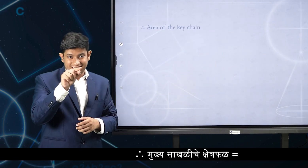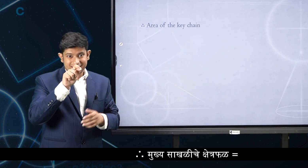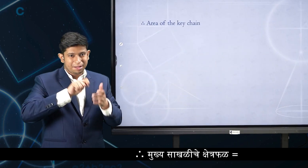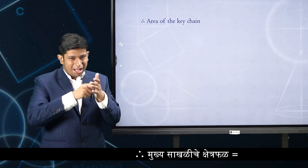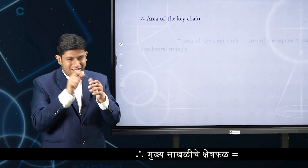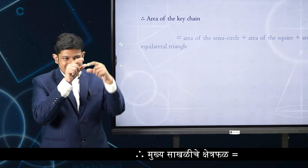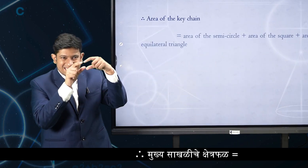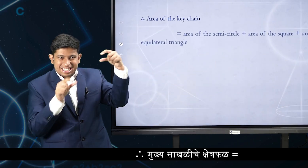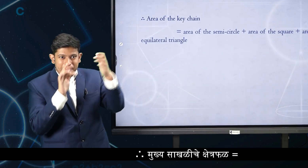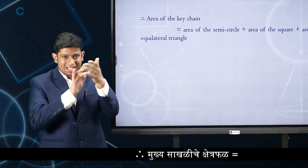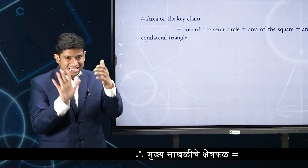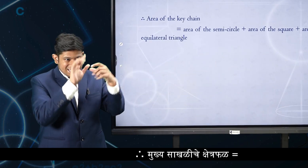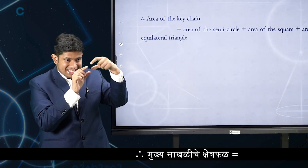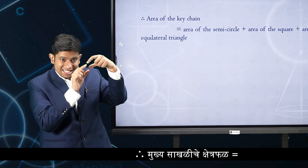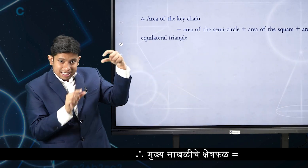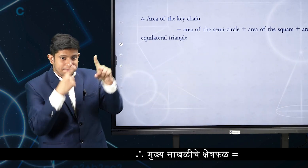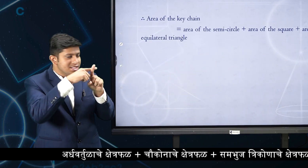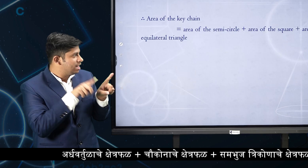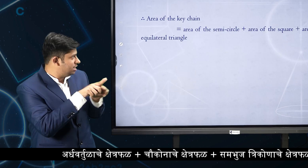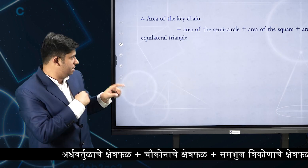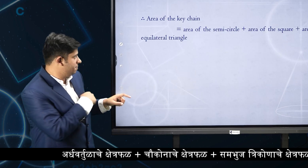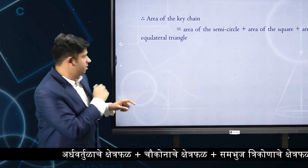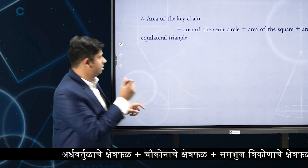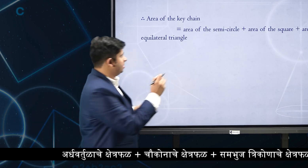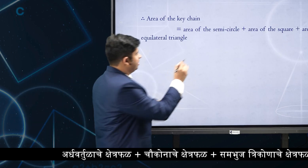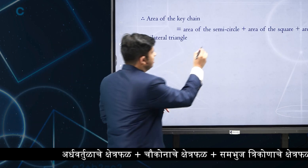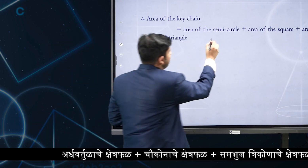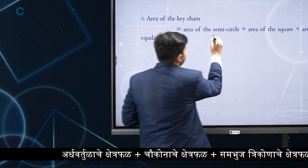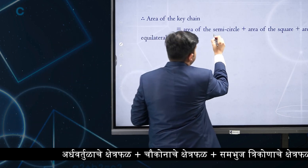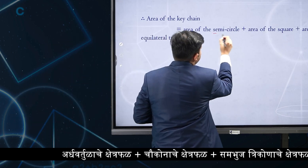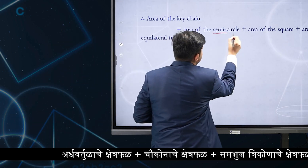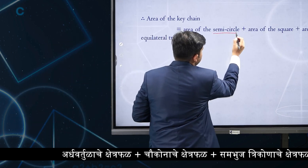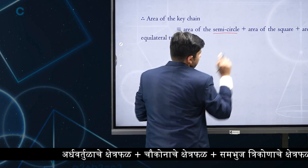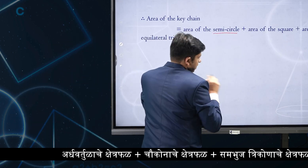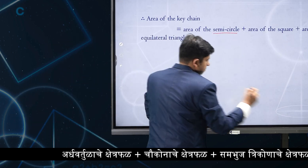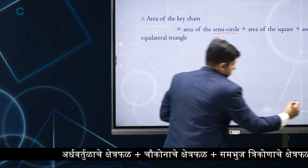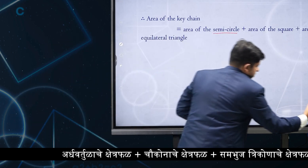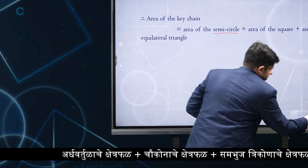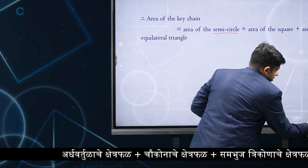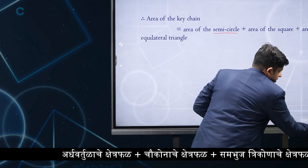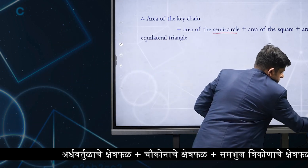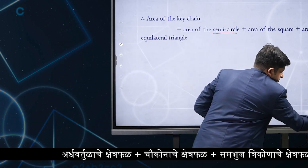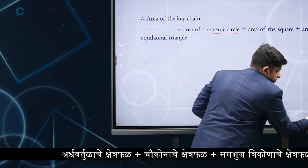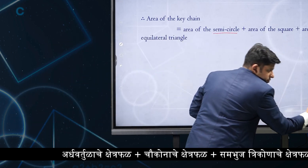Therefore, मुख्य साखळीचे क्षेत्रफळ अर्धवर्तुळाचे क्षेत्रफळ प्लस चौकोनाचे क्षेत्रफळ प्लस